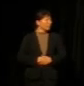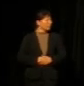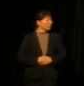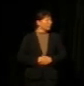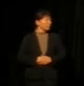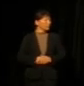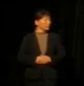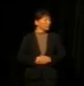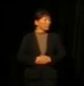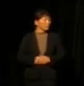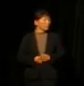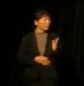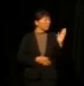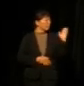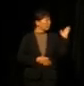はい、